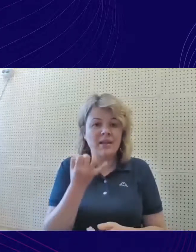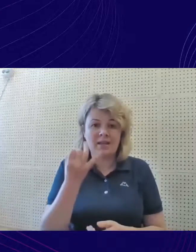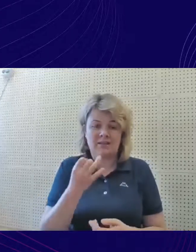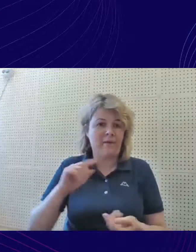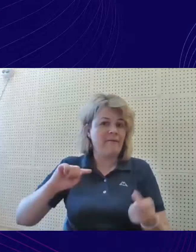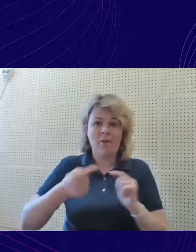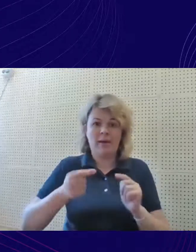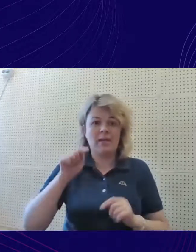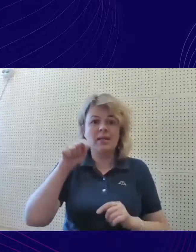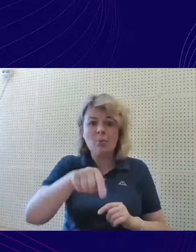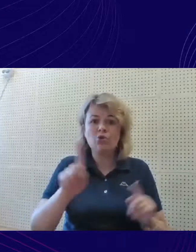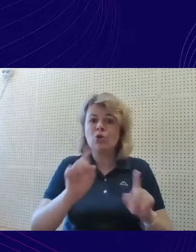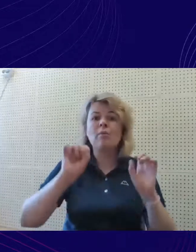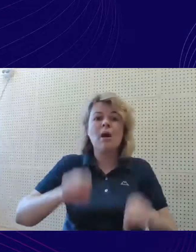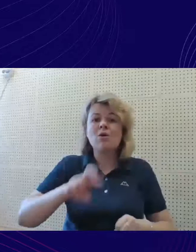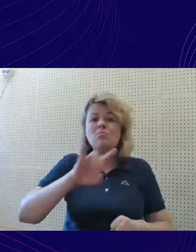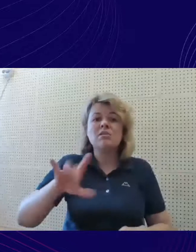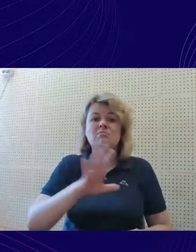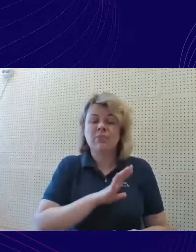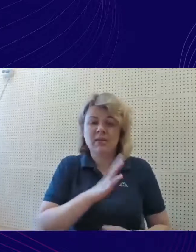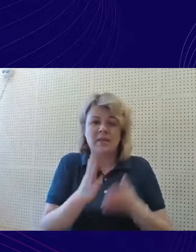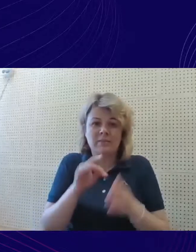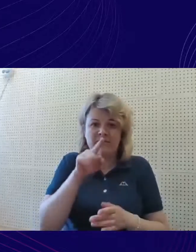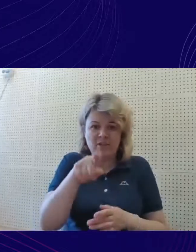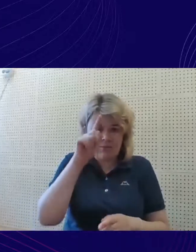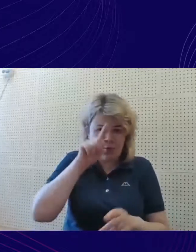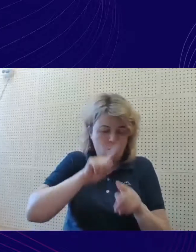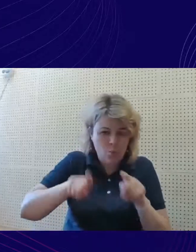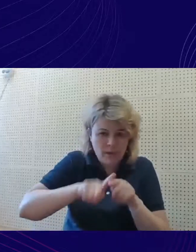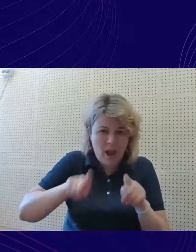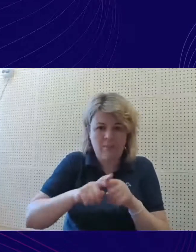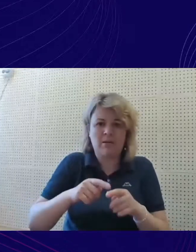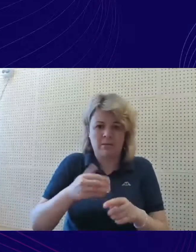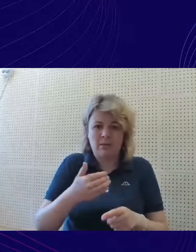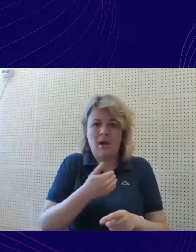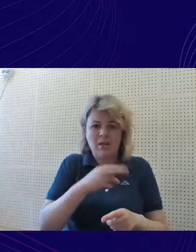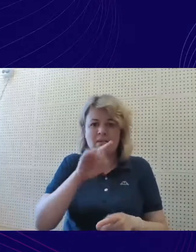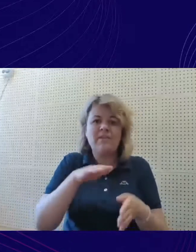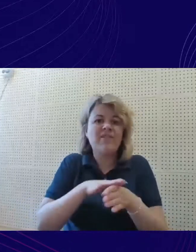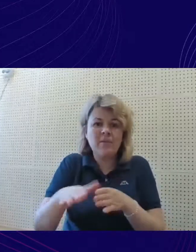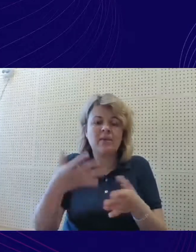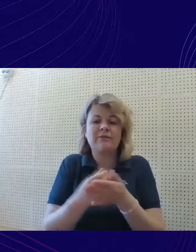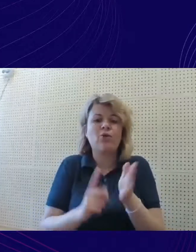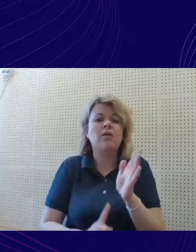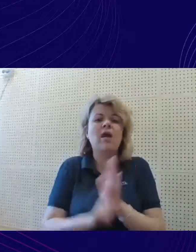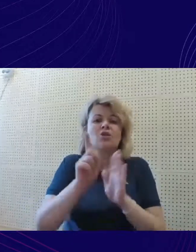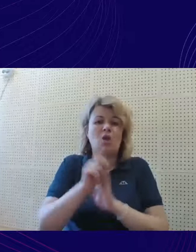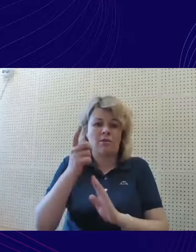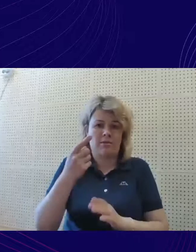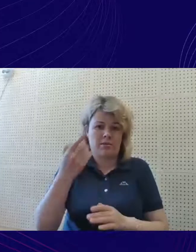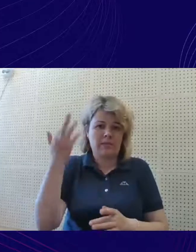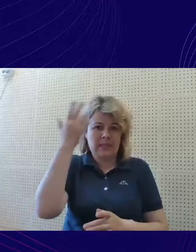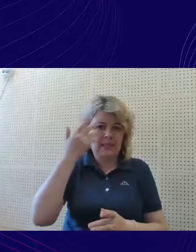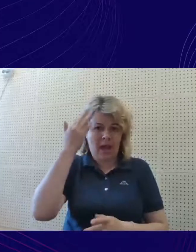вопреки тому, что могло бы быть, если упираться рогом в замысел. Я много